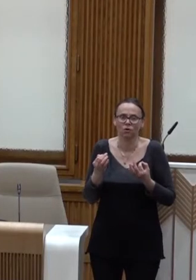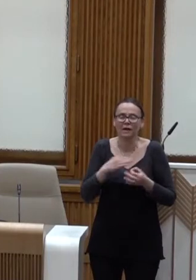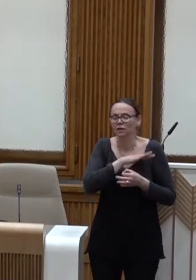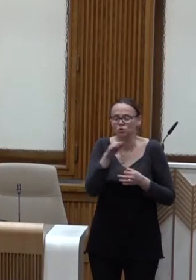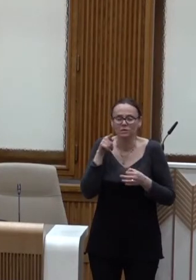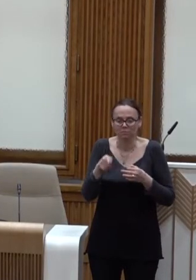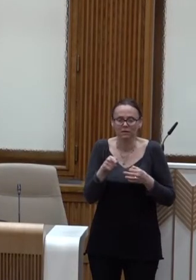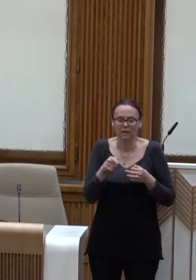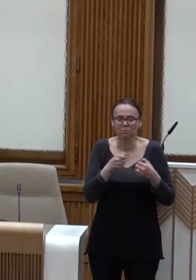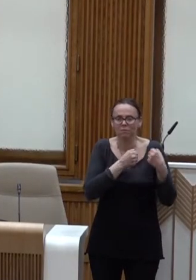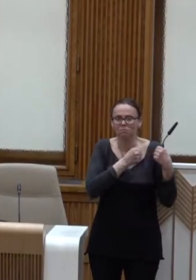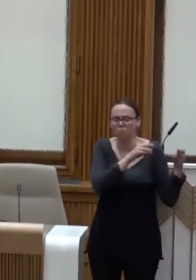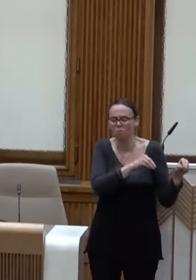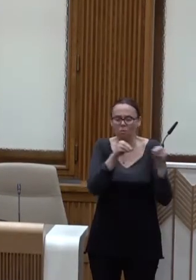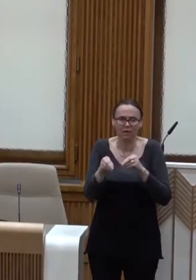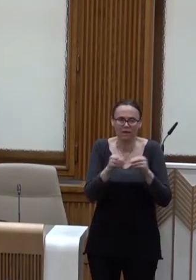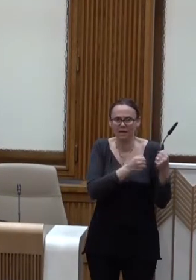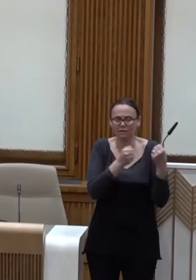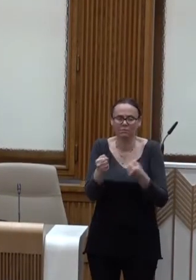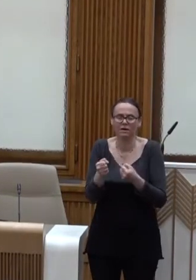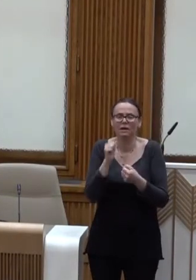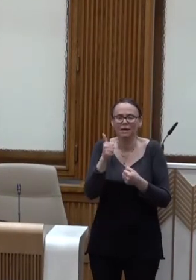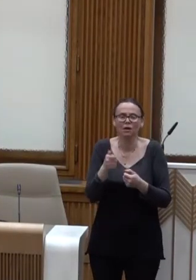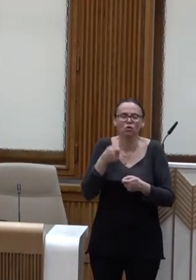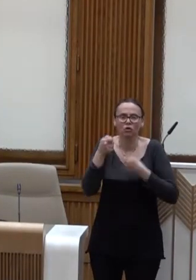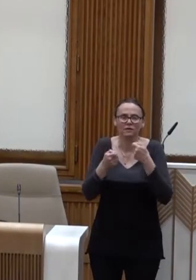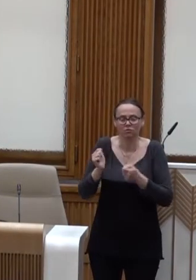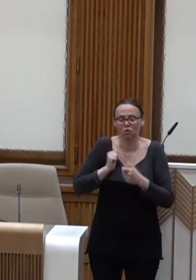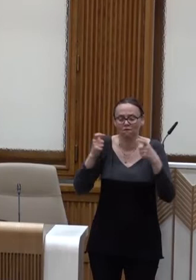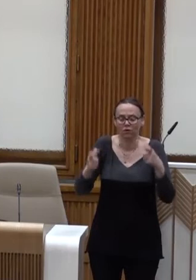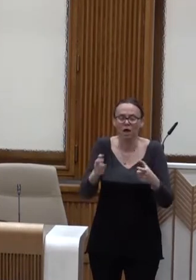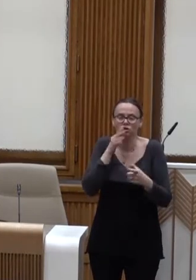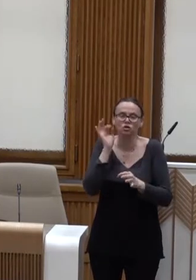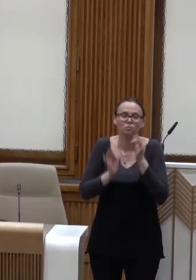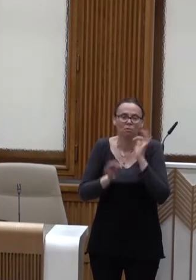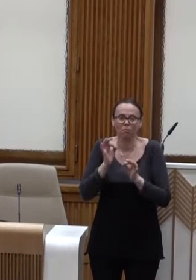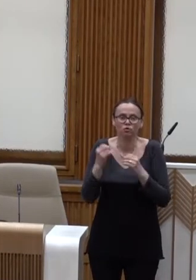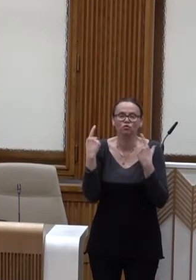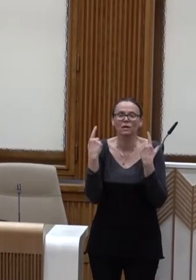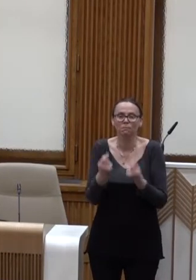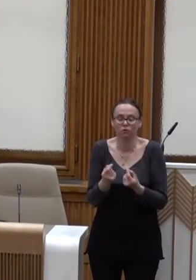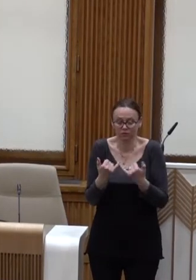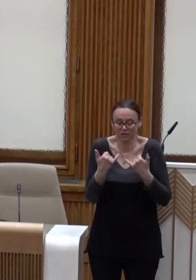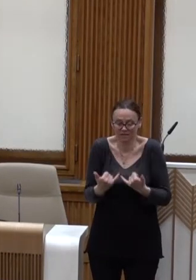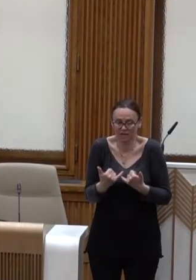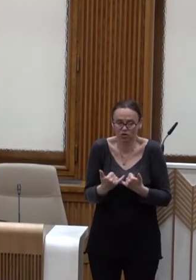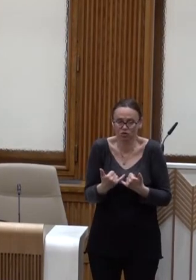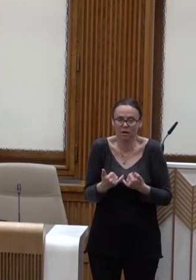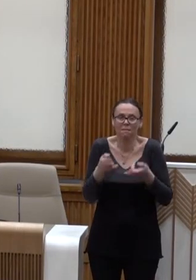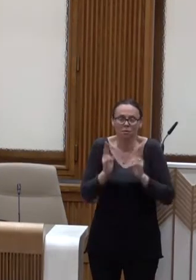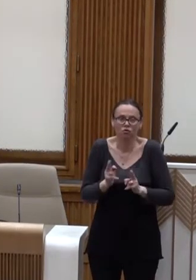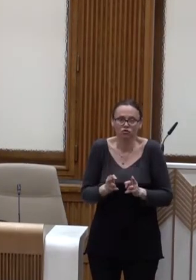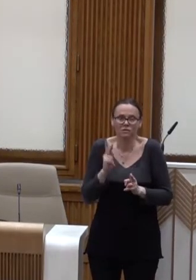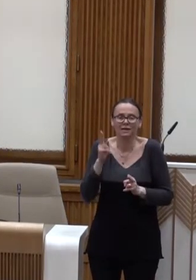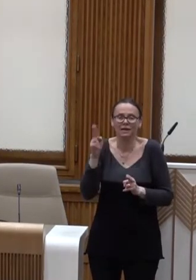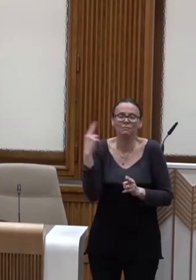temi mobilnimi kapacitetami in z eno dodatno vojašnico bomo poskušali podvojiti trenutne kapacitete, ki jih